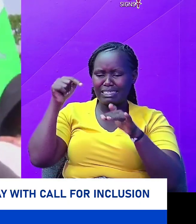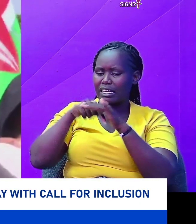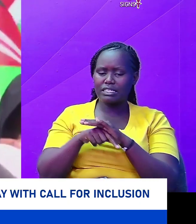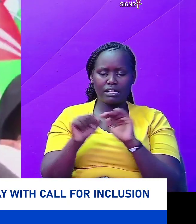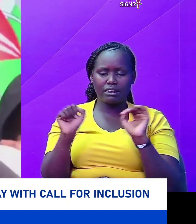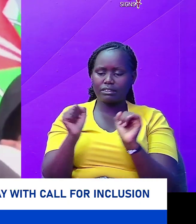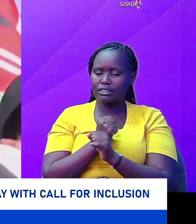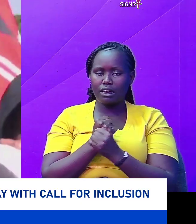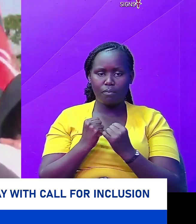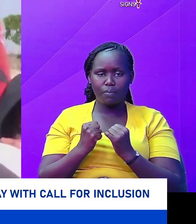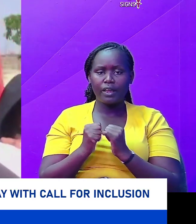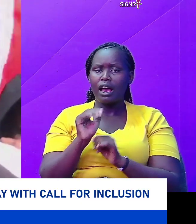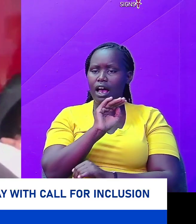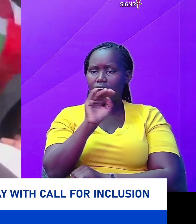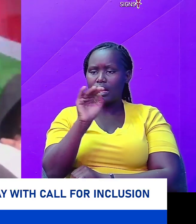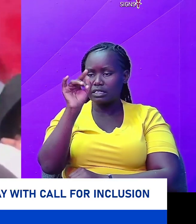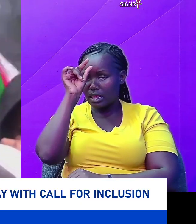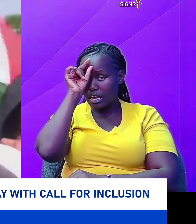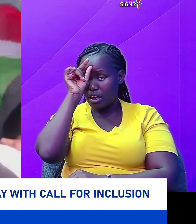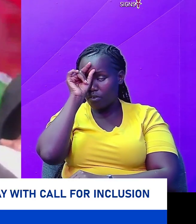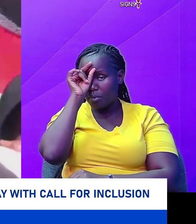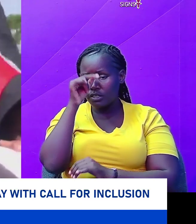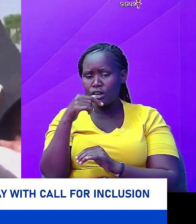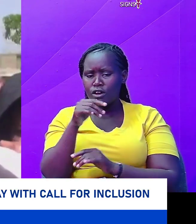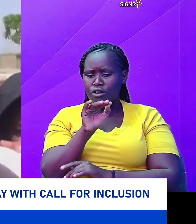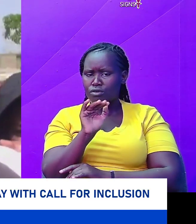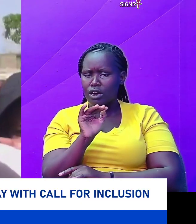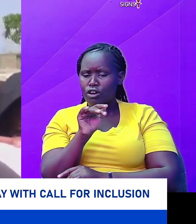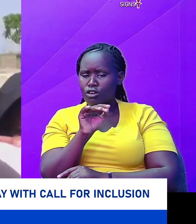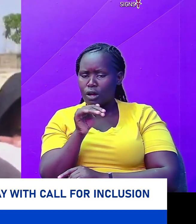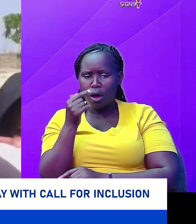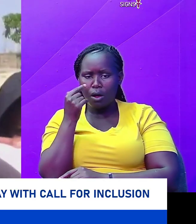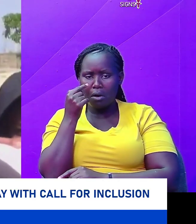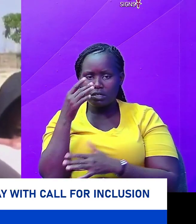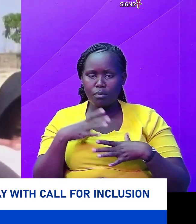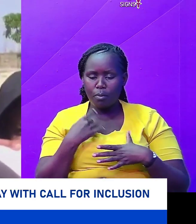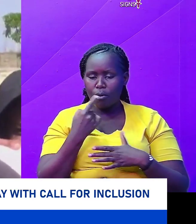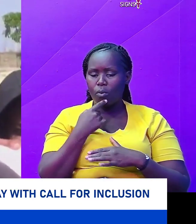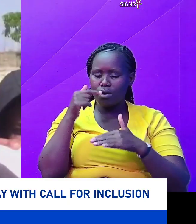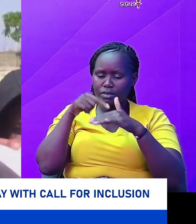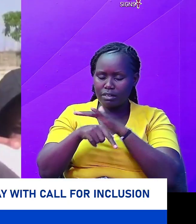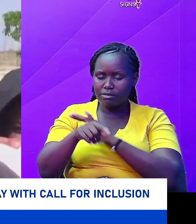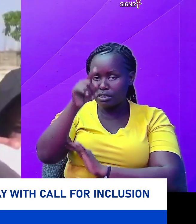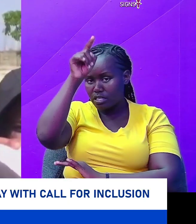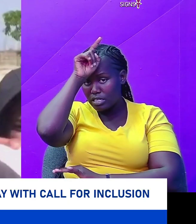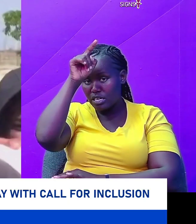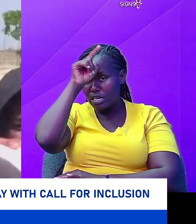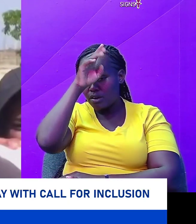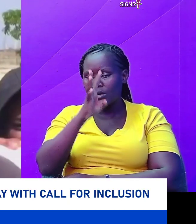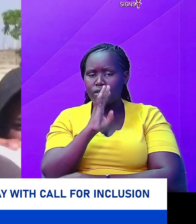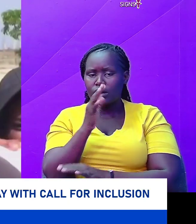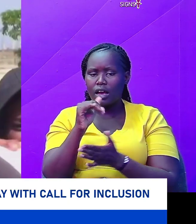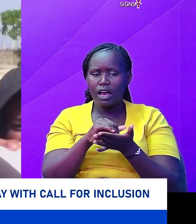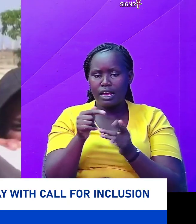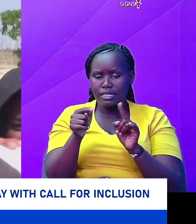Kwa hivyo ningeomba tu serikali waangalie wale watu ambao wako reserve, wako nyumbani, wajazungumziwa tena, kwa sababu saa hii